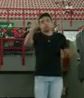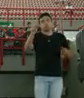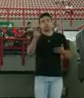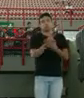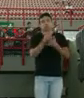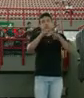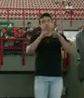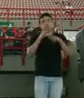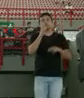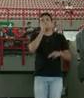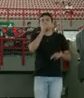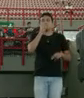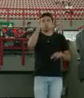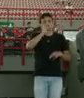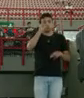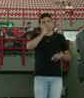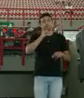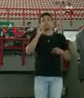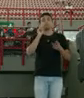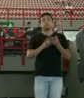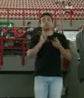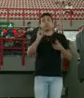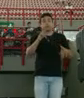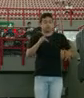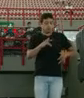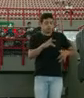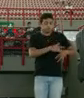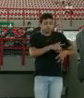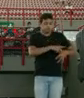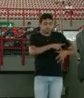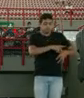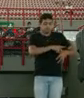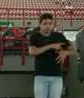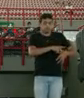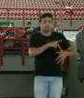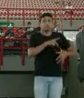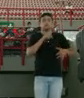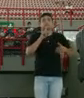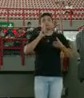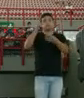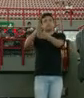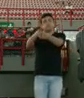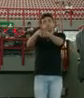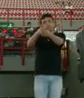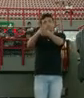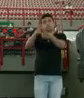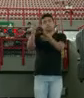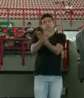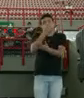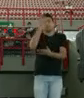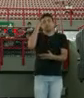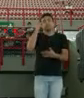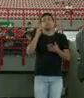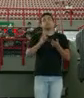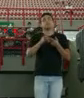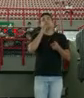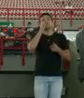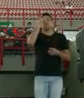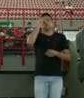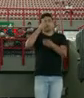isso que ele tem que beber muita água. Quando não dá cálculo renal, sabe o que dá muito no interior? O pessoal